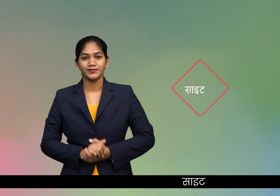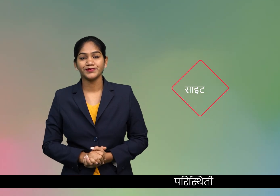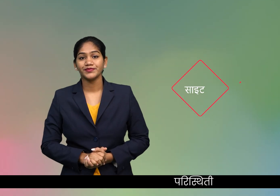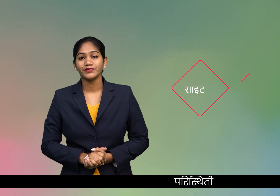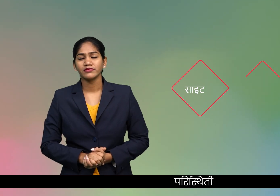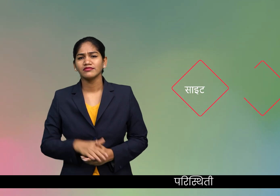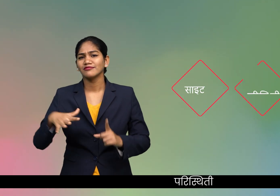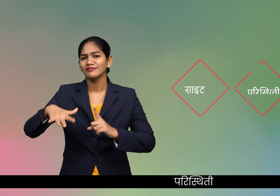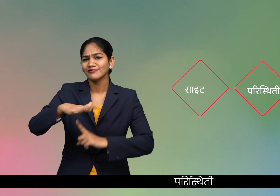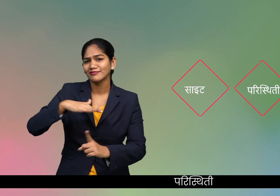परिस्थिती,